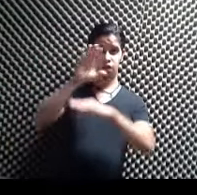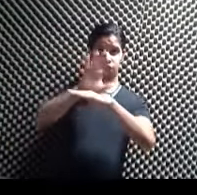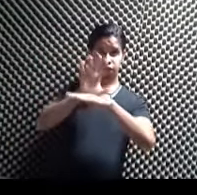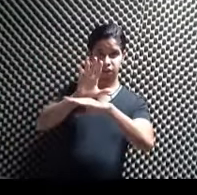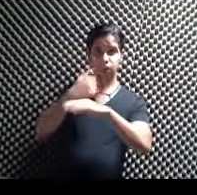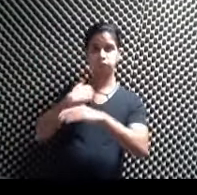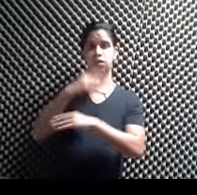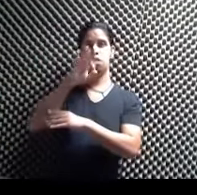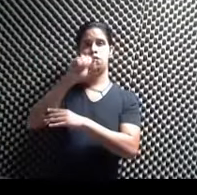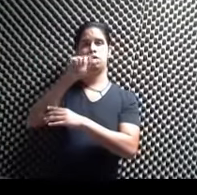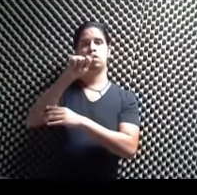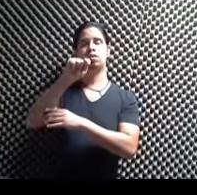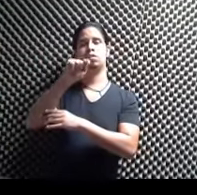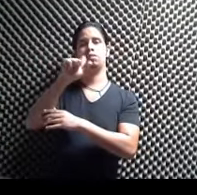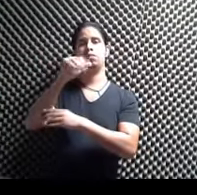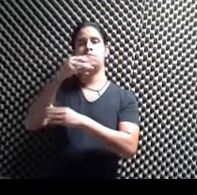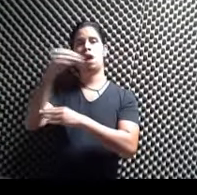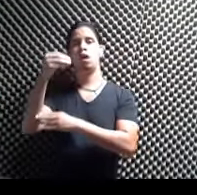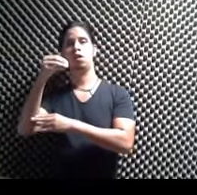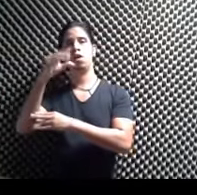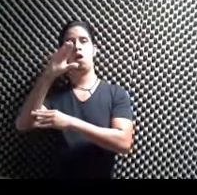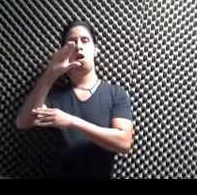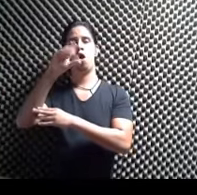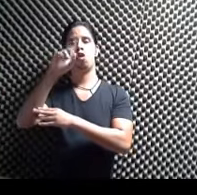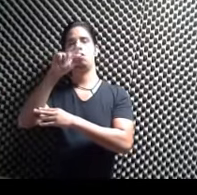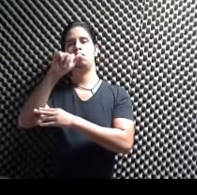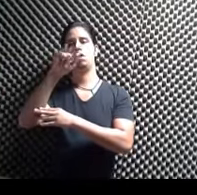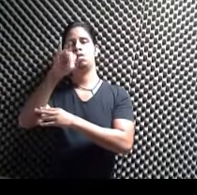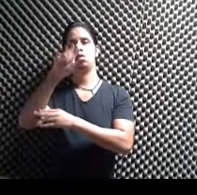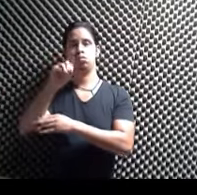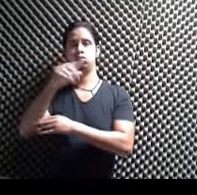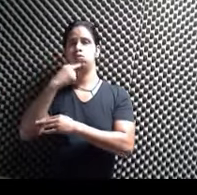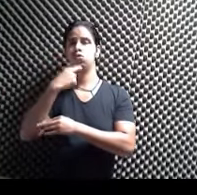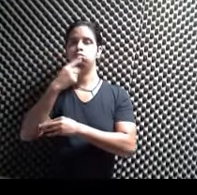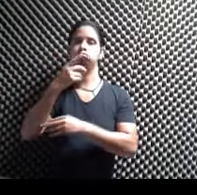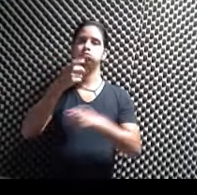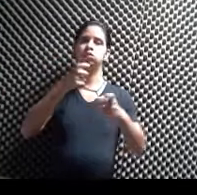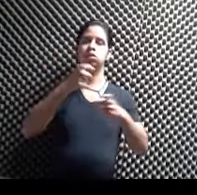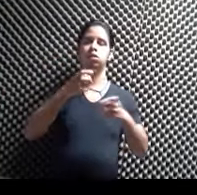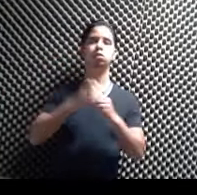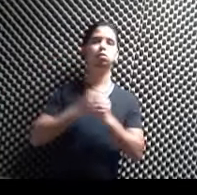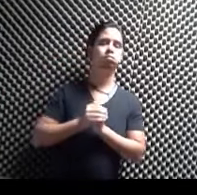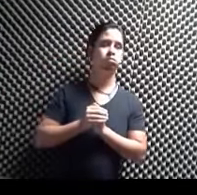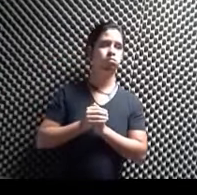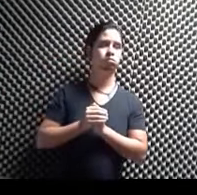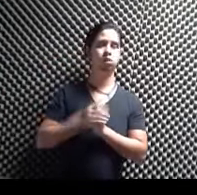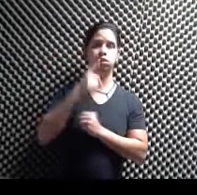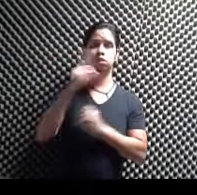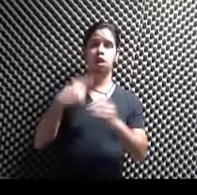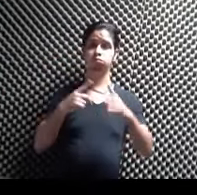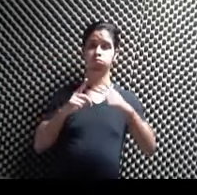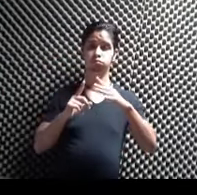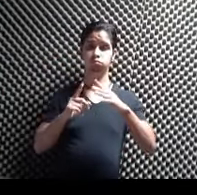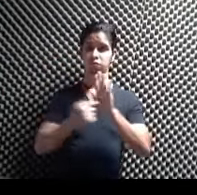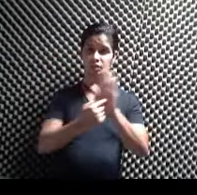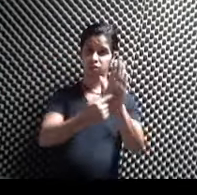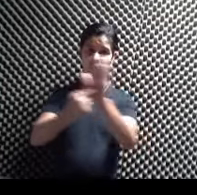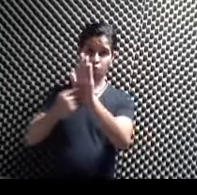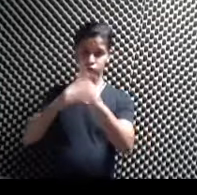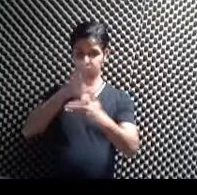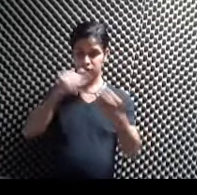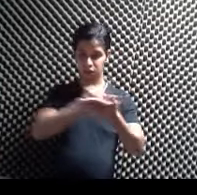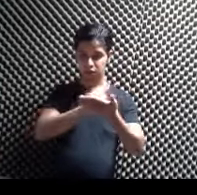Convention. ¡Eh, rayo! Lo dirige Jorge Luis Aquino. Aquino. Uh-huh. Exacto, y se está presentando durante esta semana. Entiendo